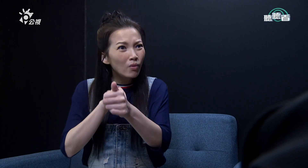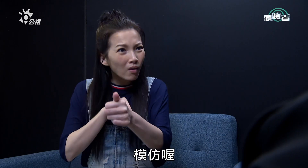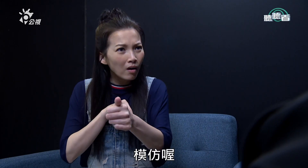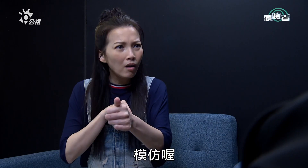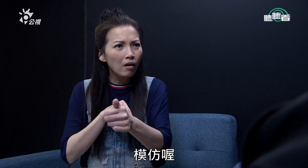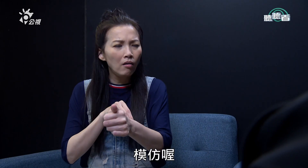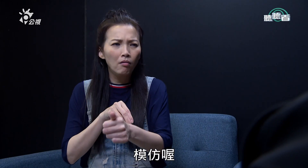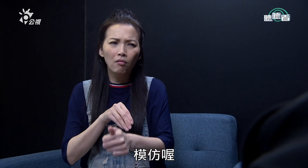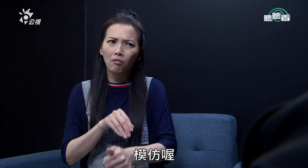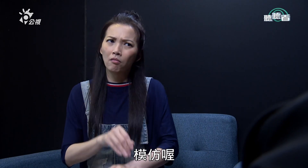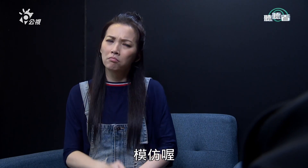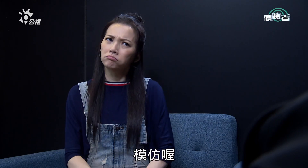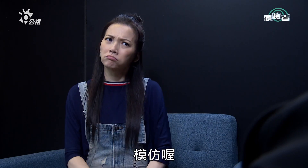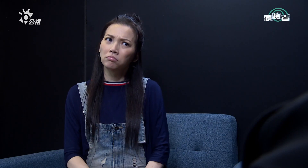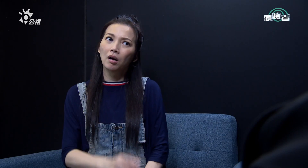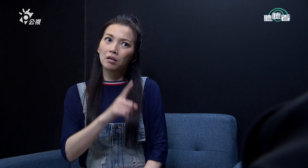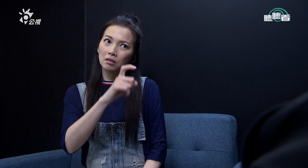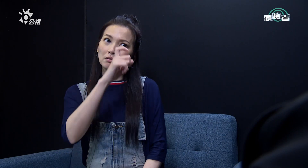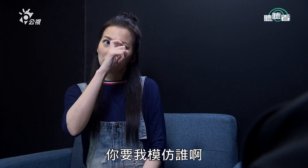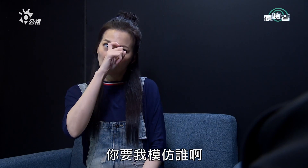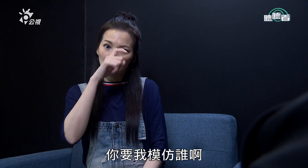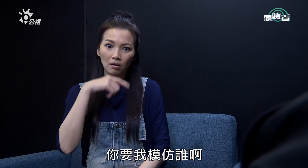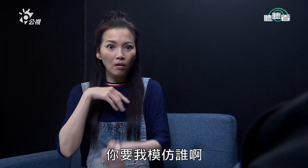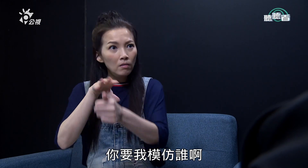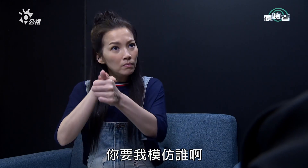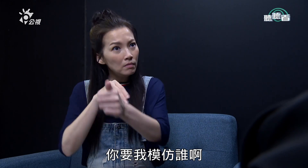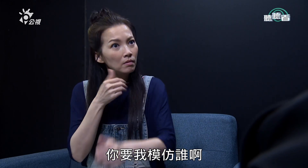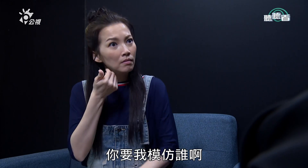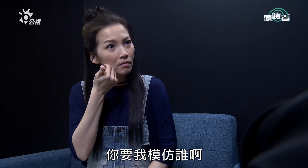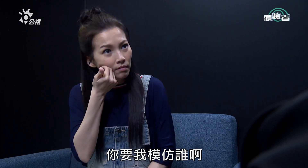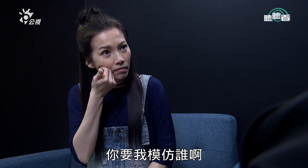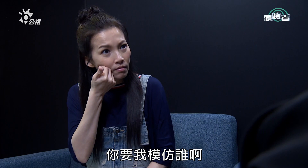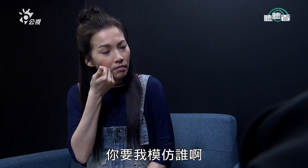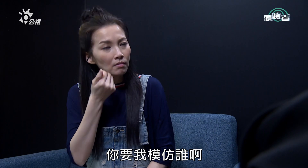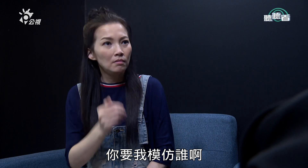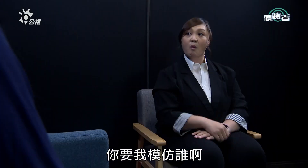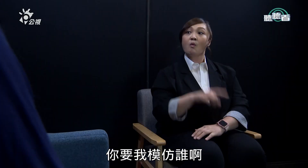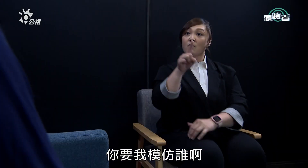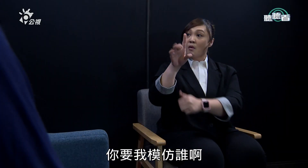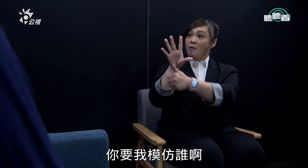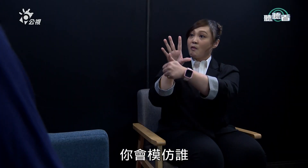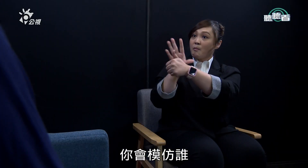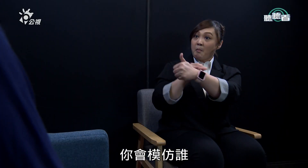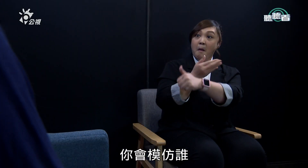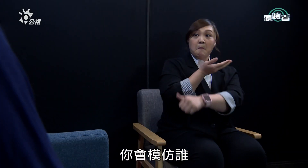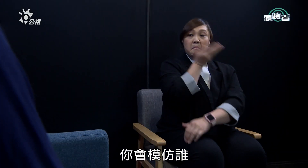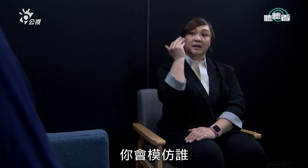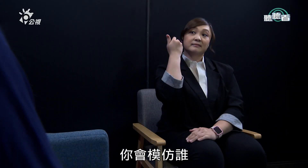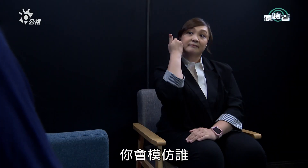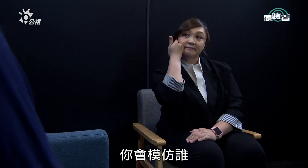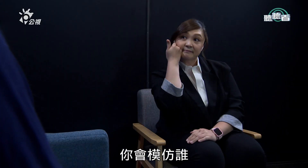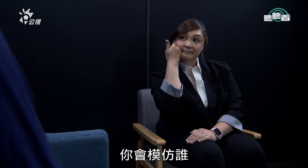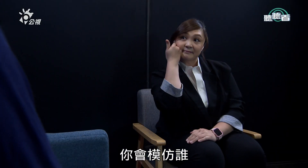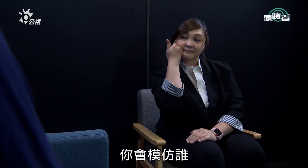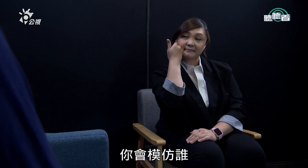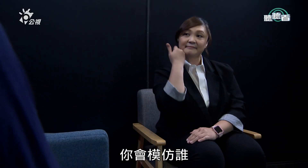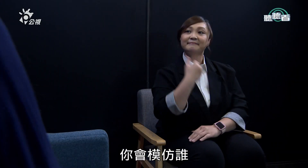模仿哦？你要我模仿谁啊？ 你会模仿谁啊？